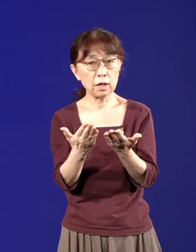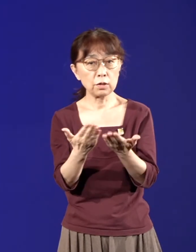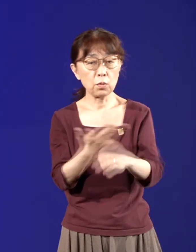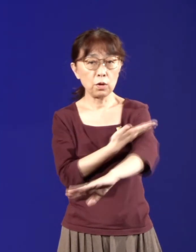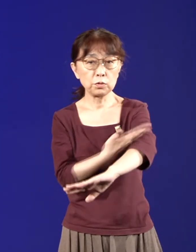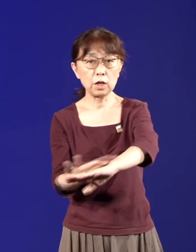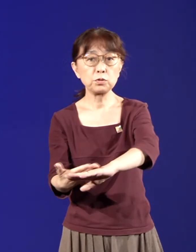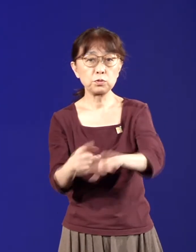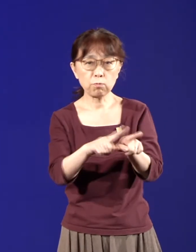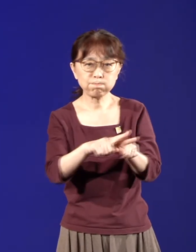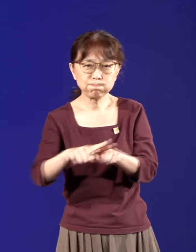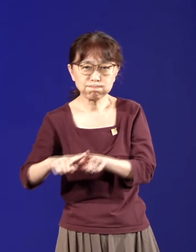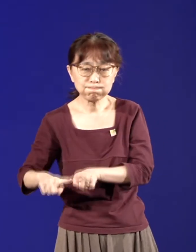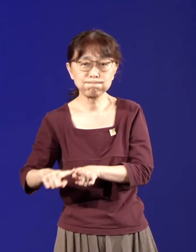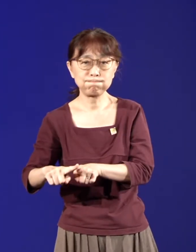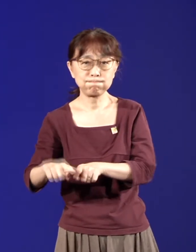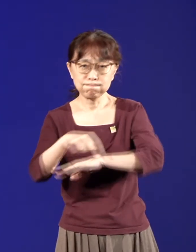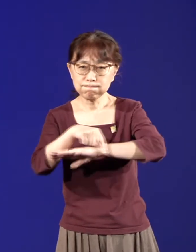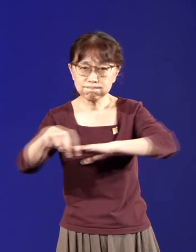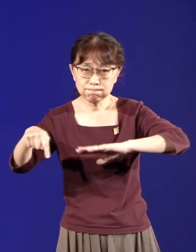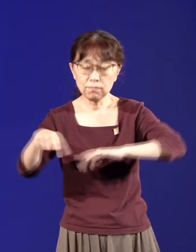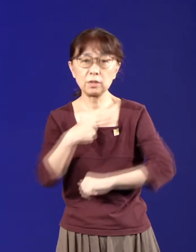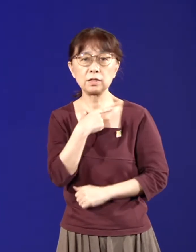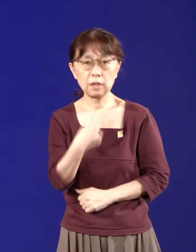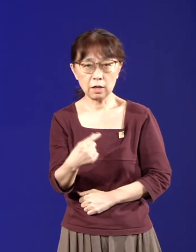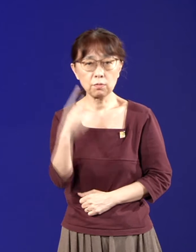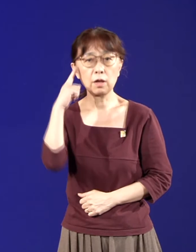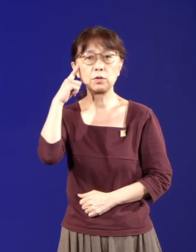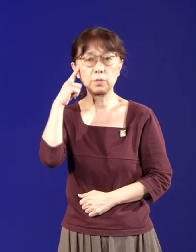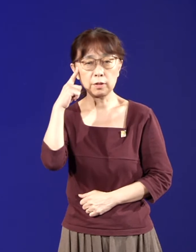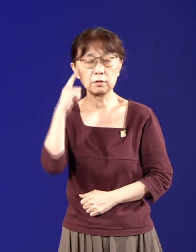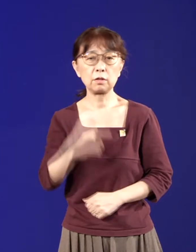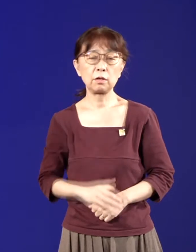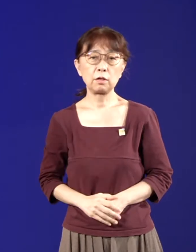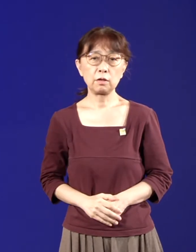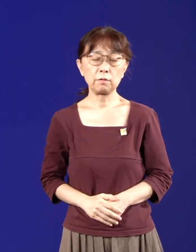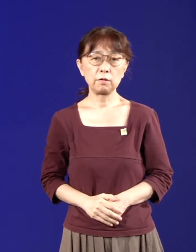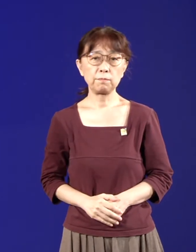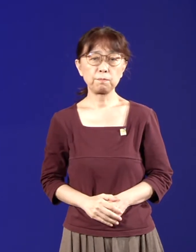しということについてもしていきたいと、このように考えております。